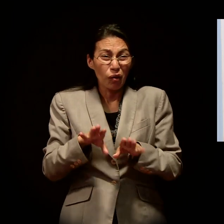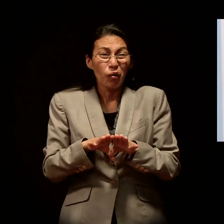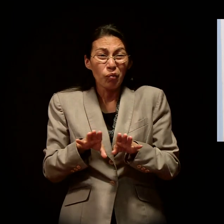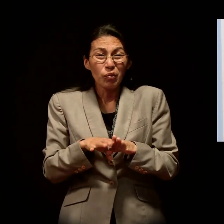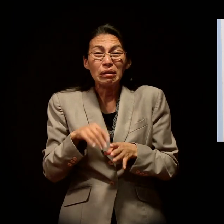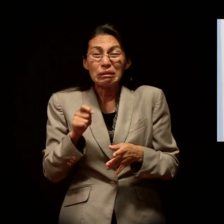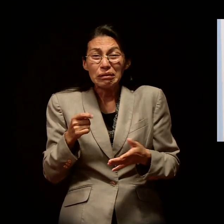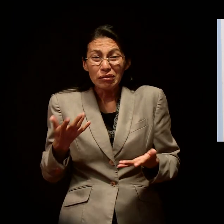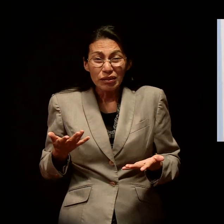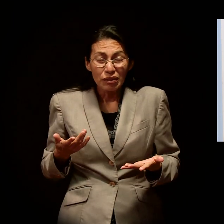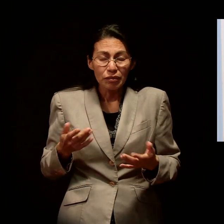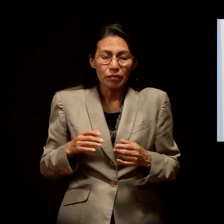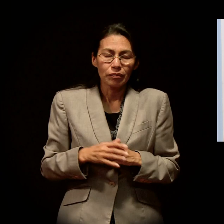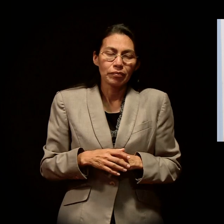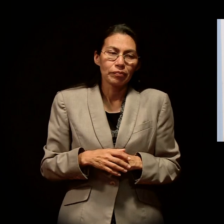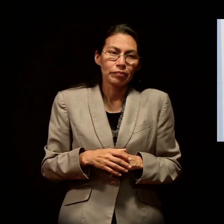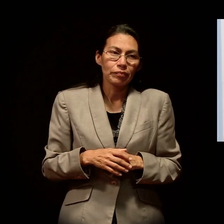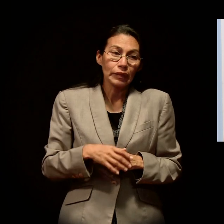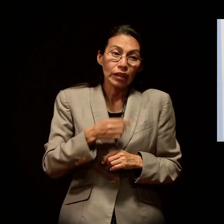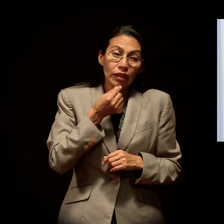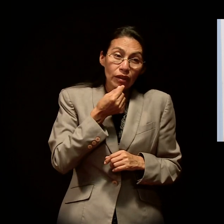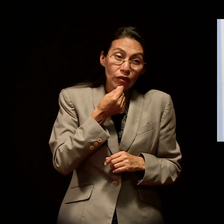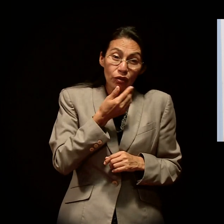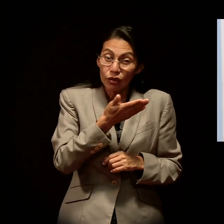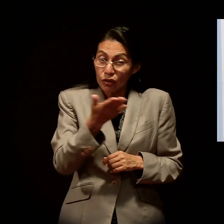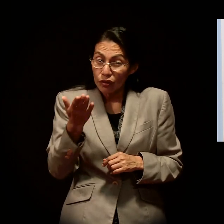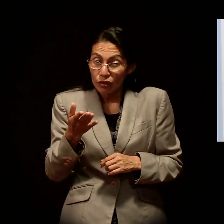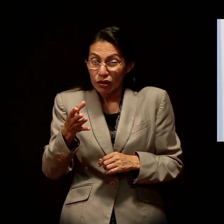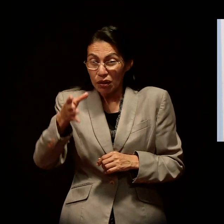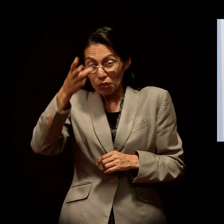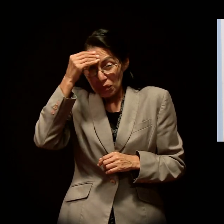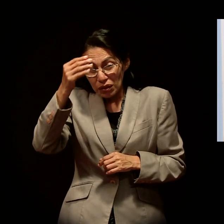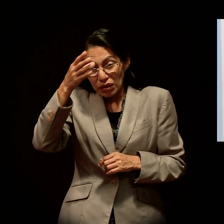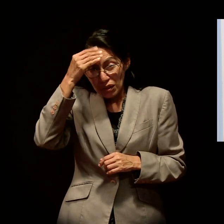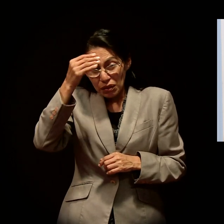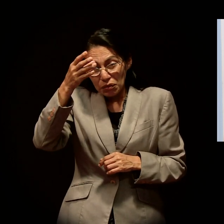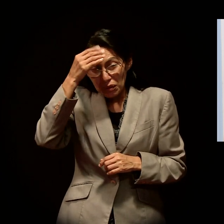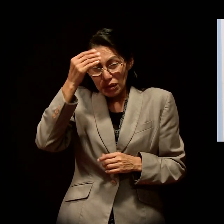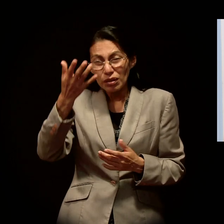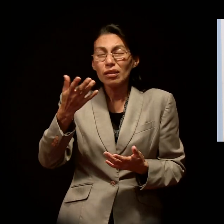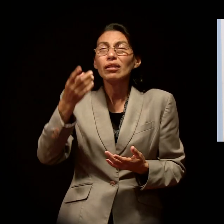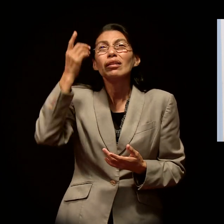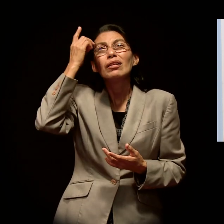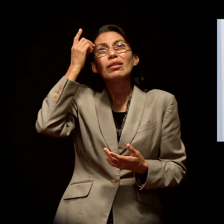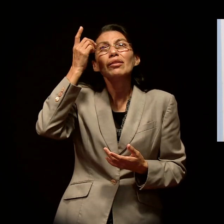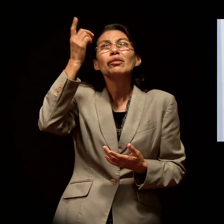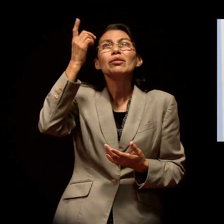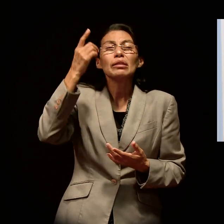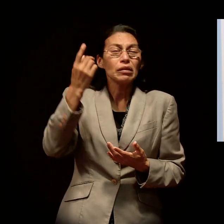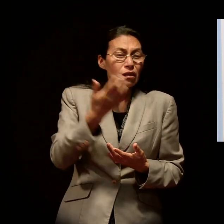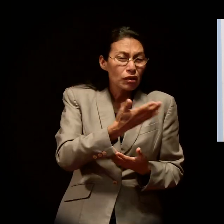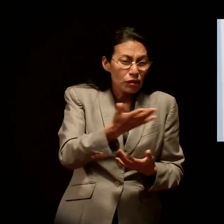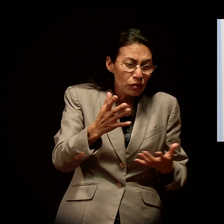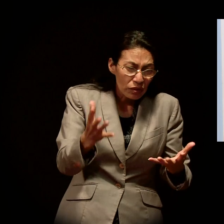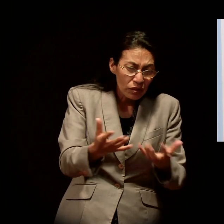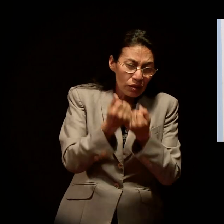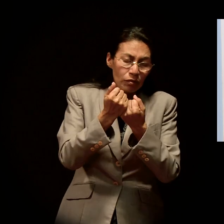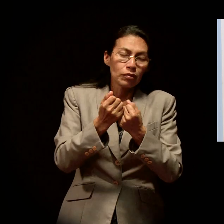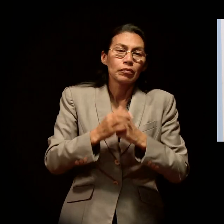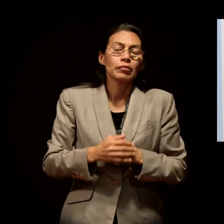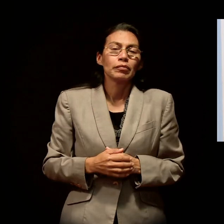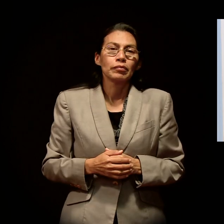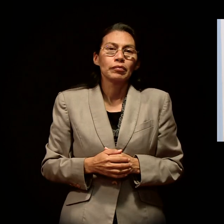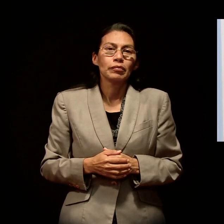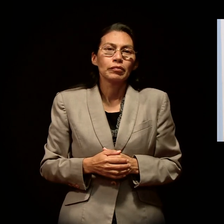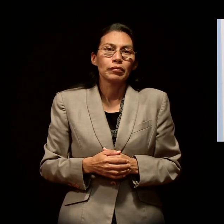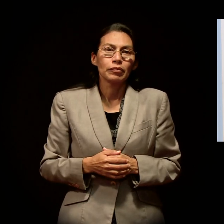un personal completo y más que eso el beneficio para estos niños de iluminarlos con la palabra de Dios era para